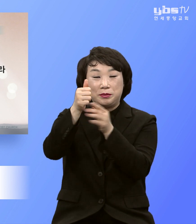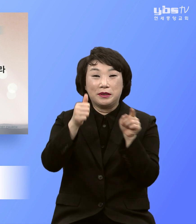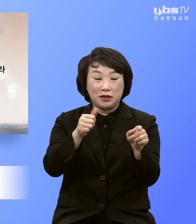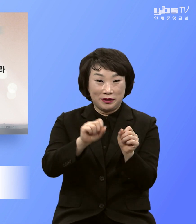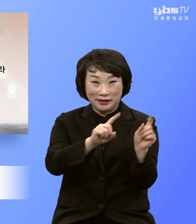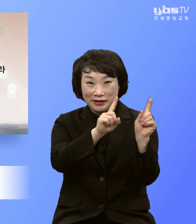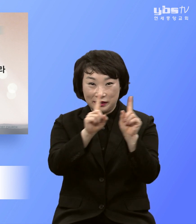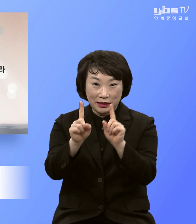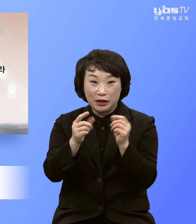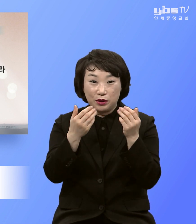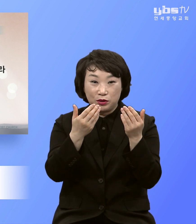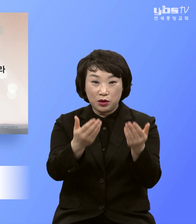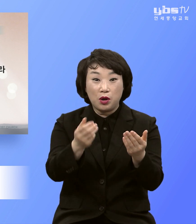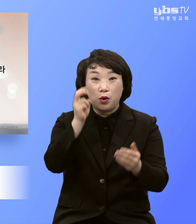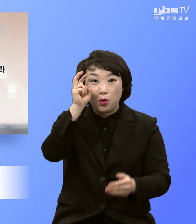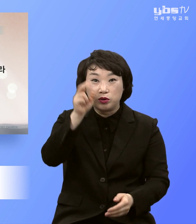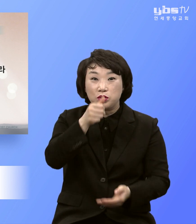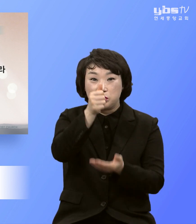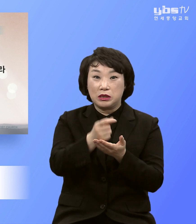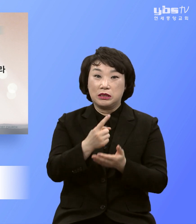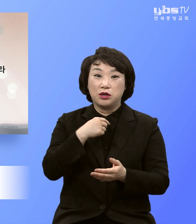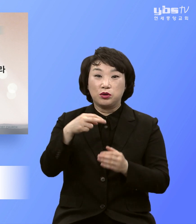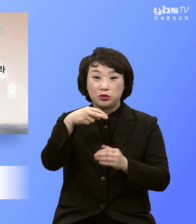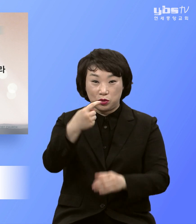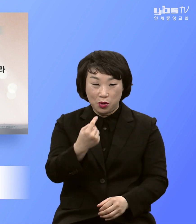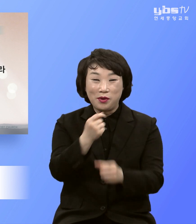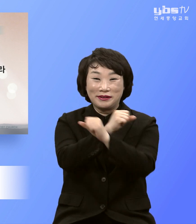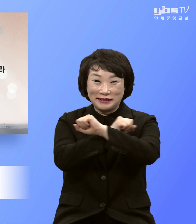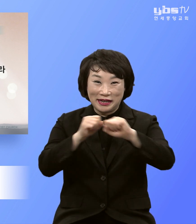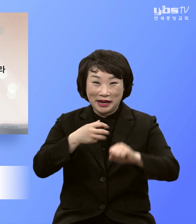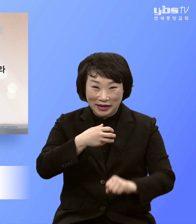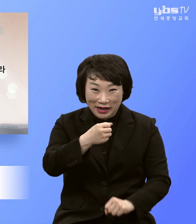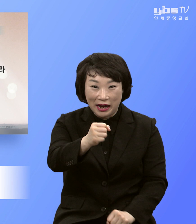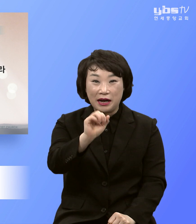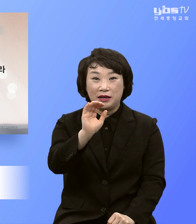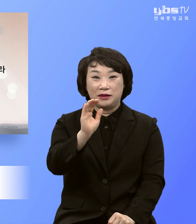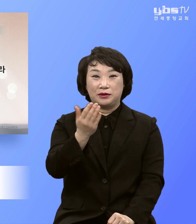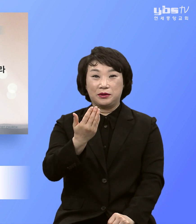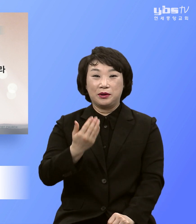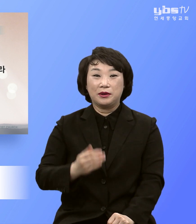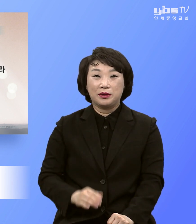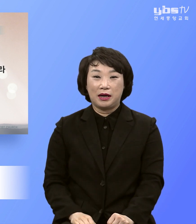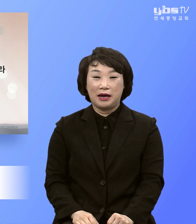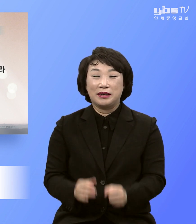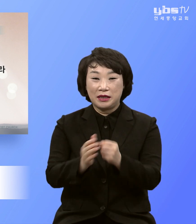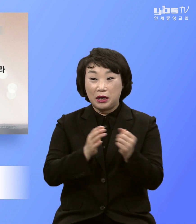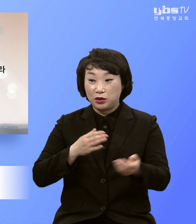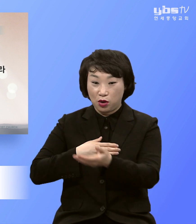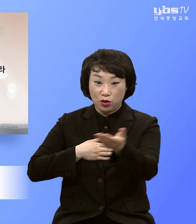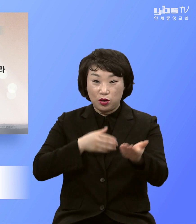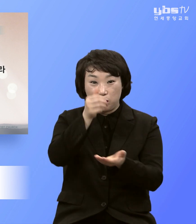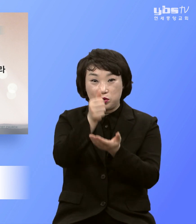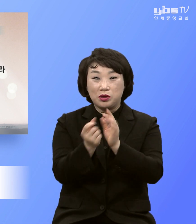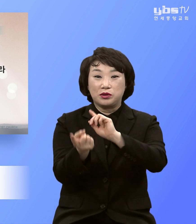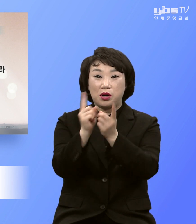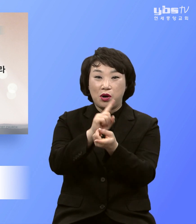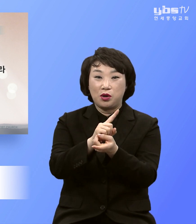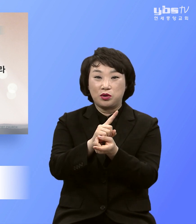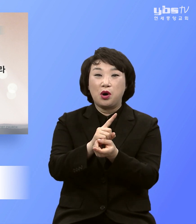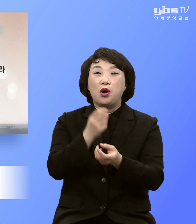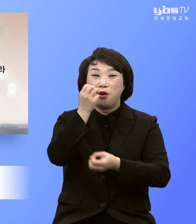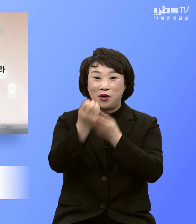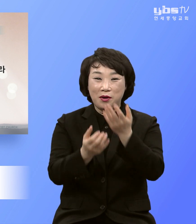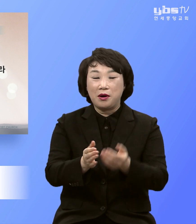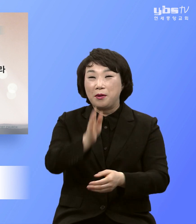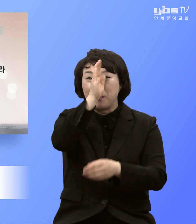주께서 저를 일으키시리라. 혹시 죄를 범하였을지라도 사하심을 얻으리라. 이러므로 너희 죄를